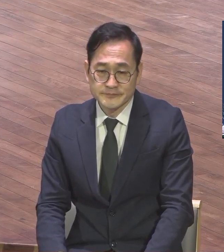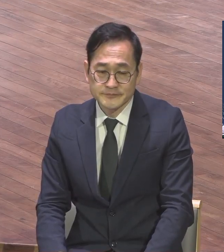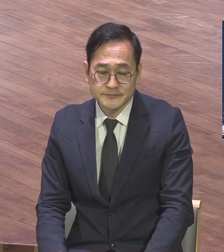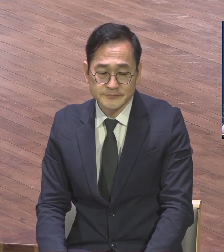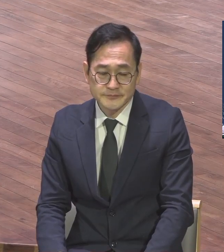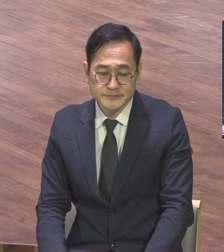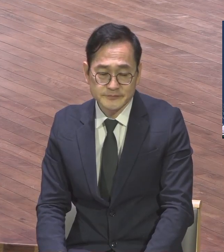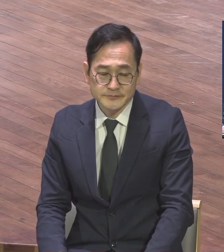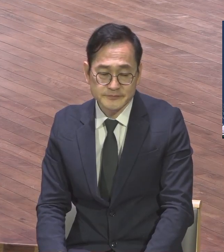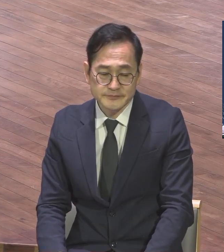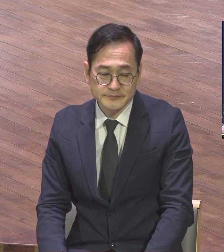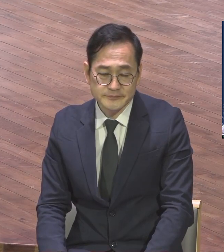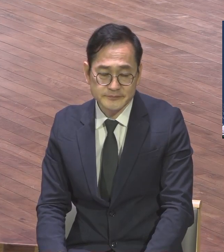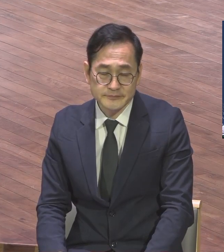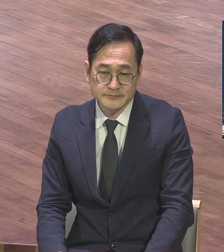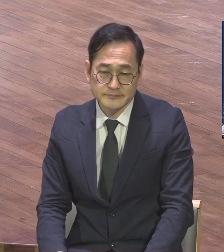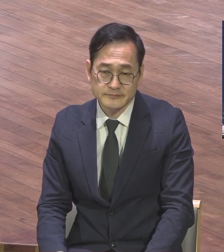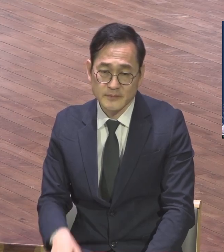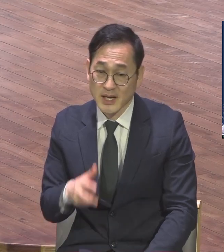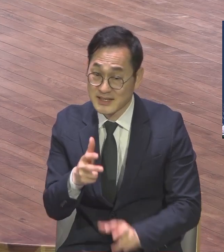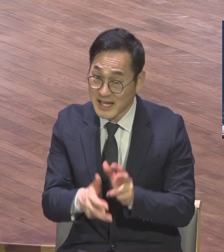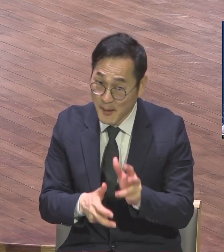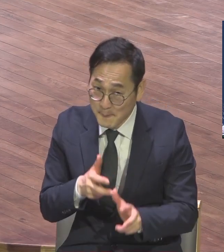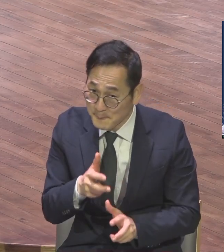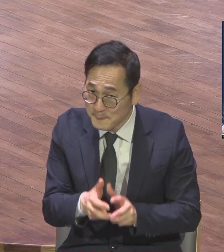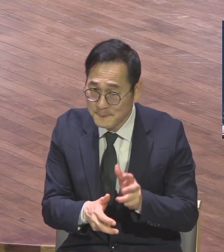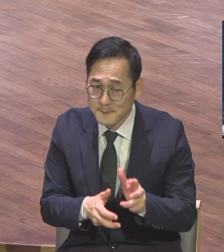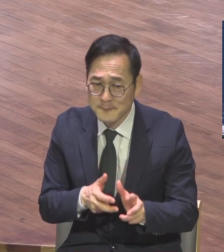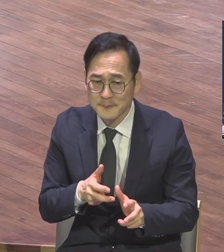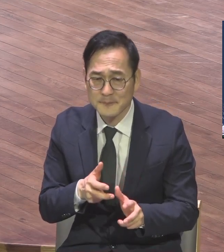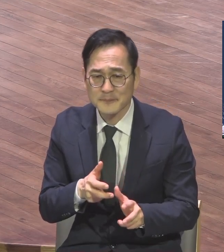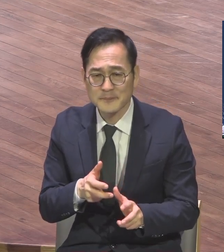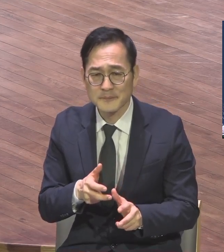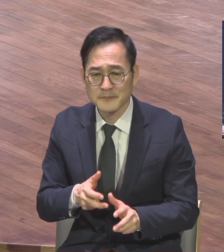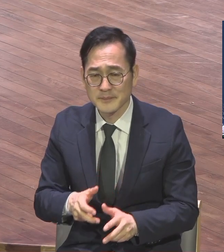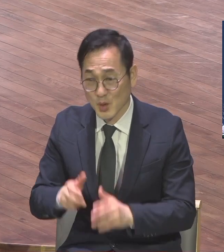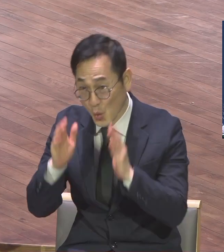No business, no tour, no study.